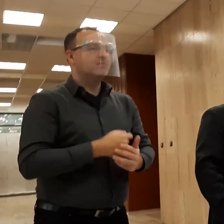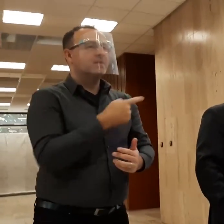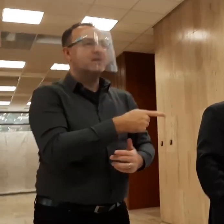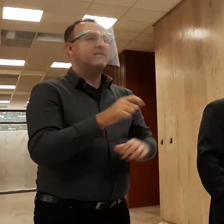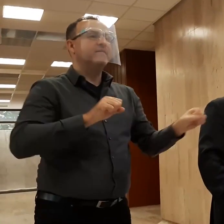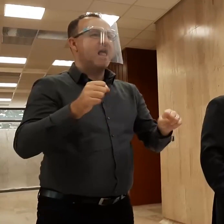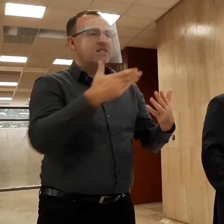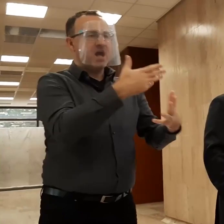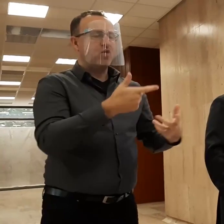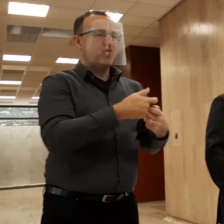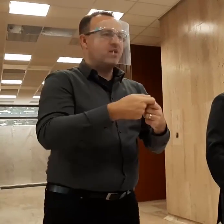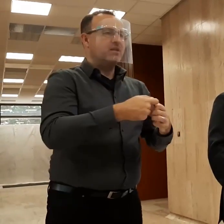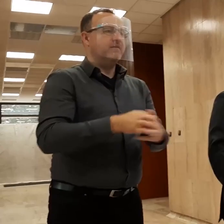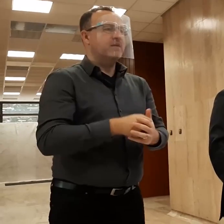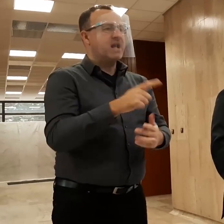orgán. Ako sa nedá